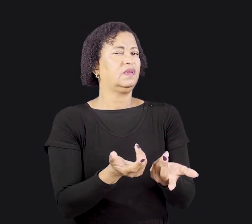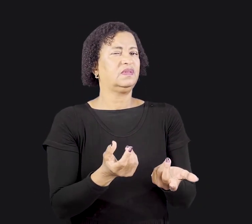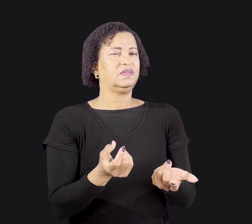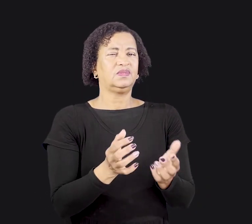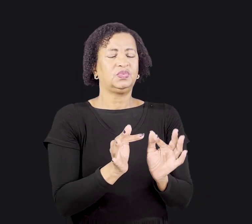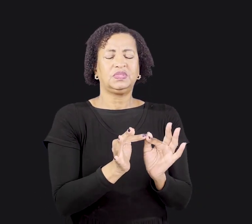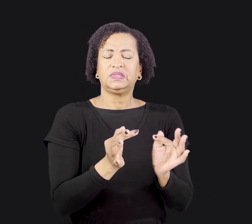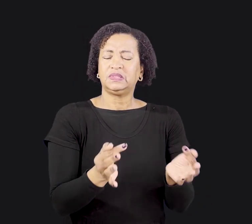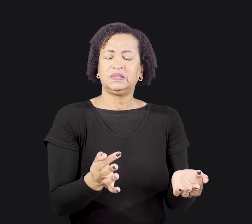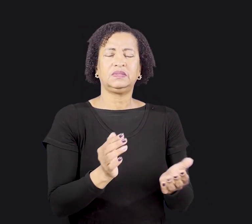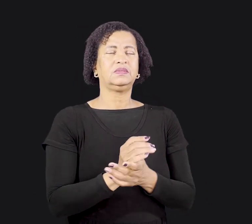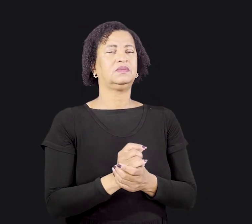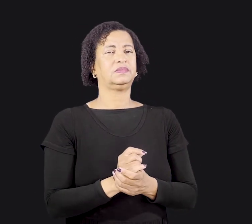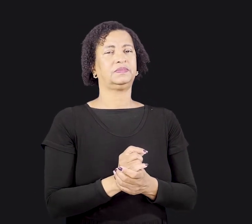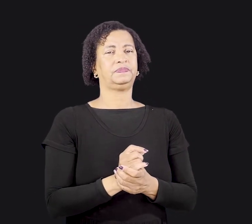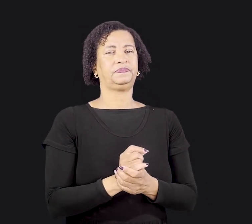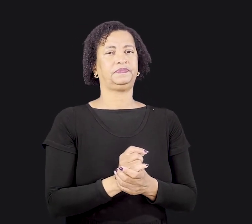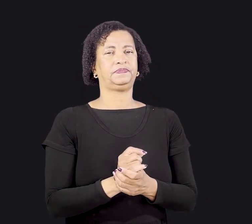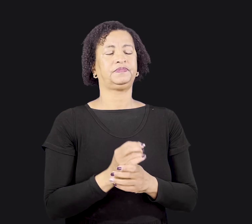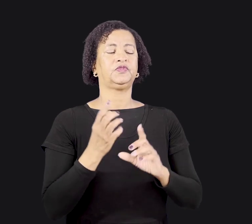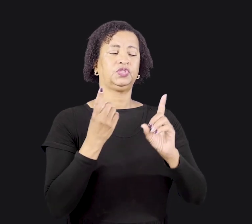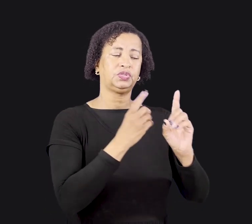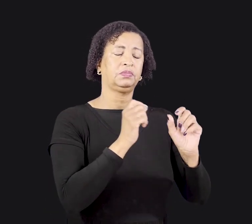ser discípulo. É mais difícil